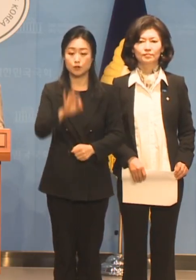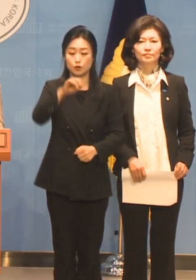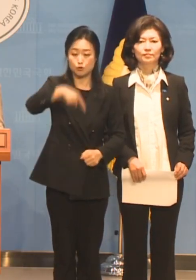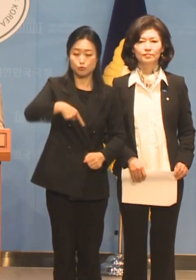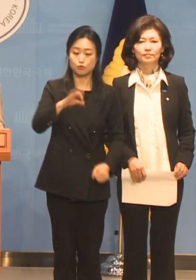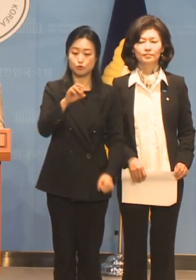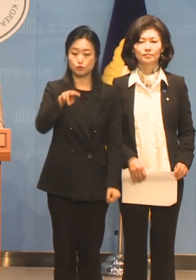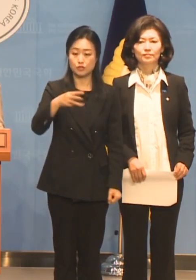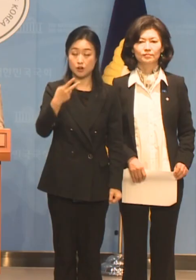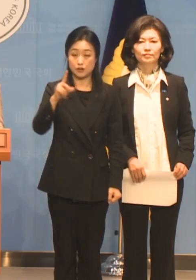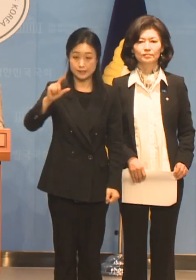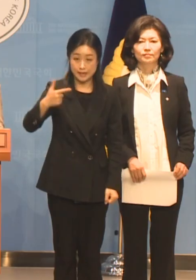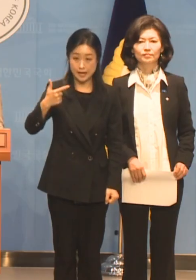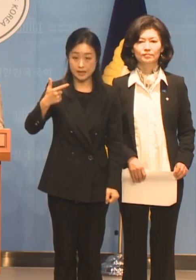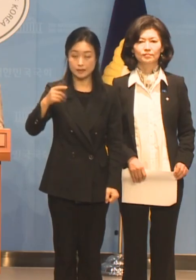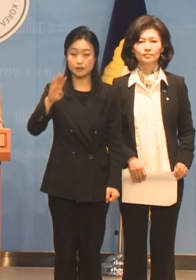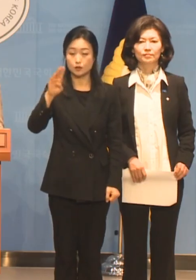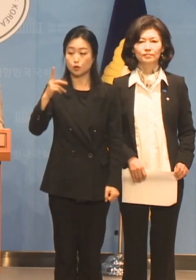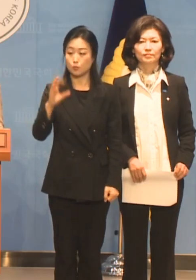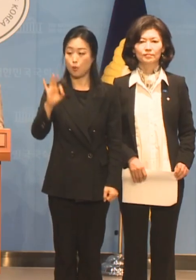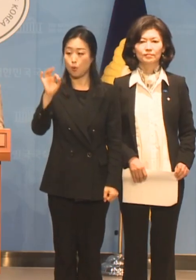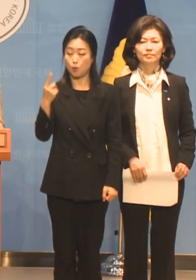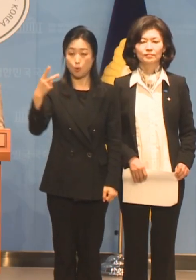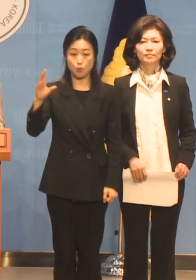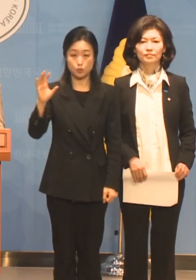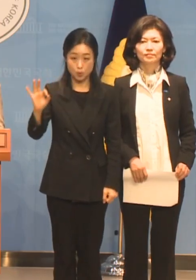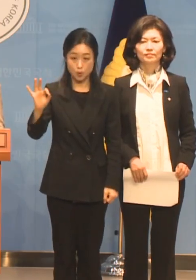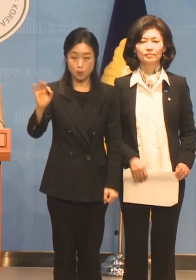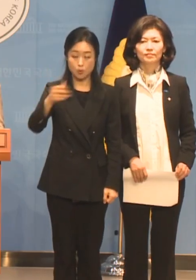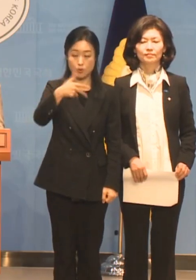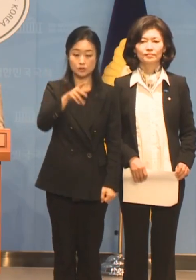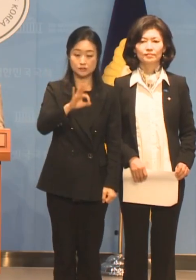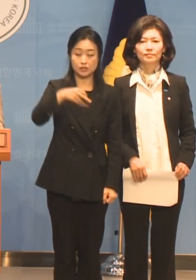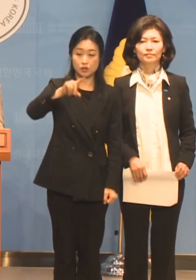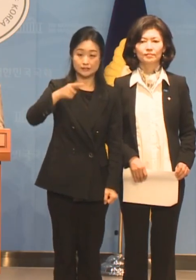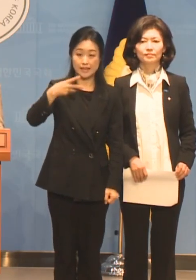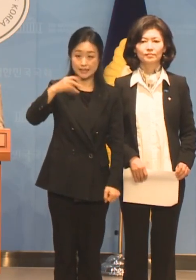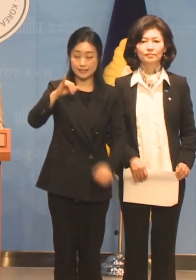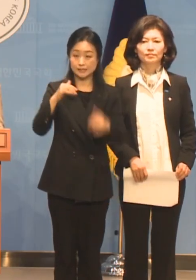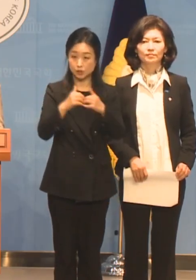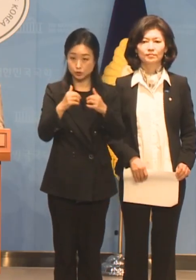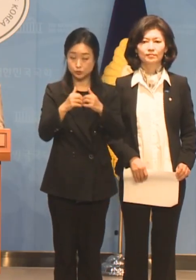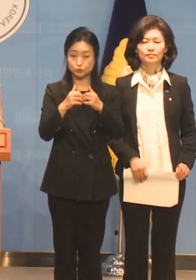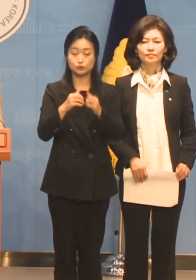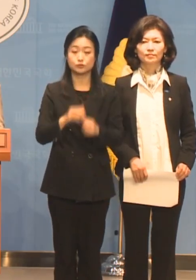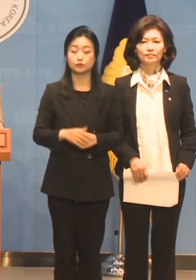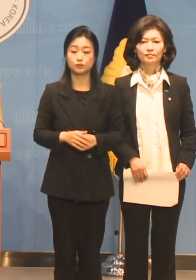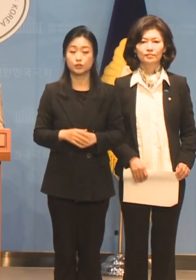활동, 봉오동 청산리 전투, 한일 애국단 의거 등도